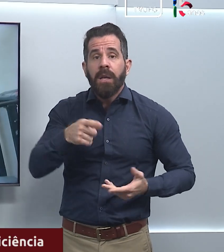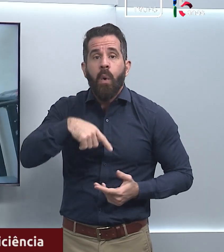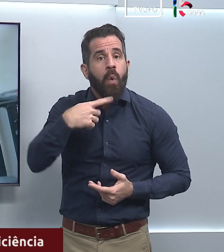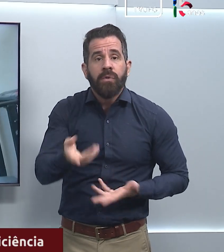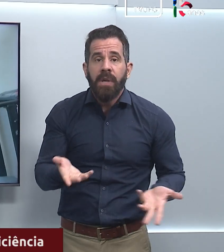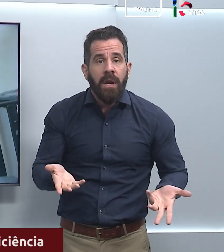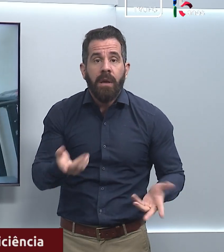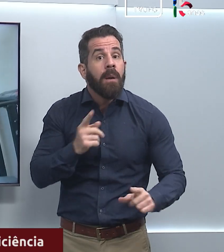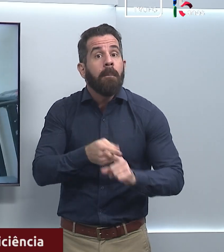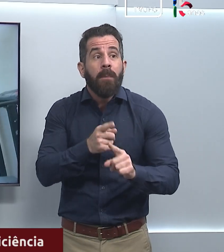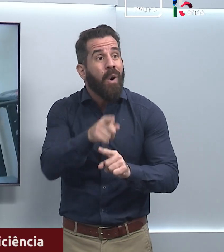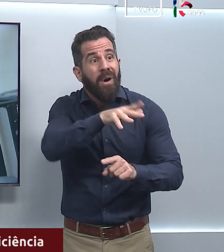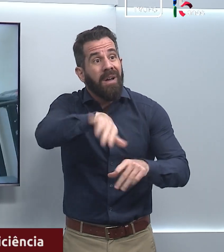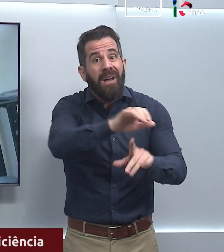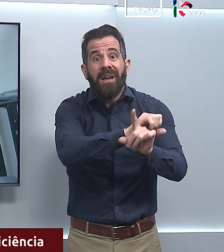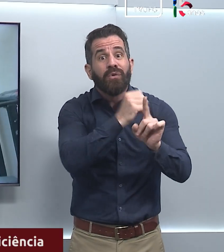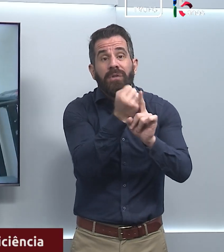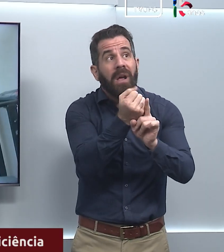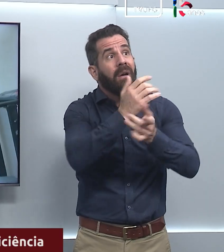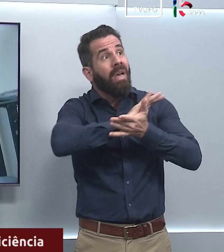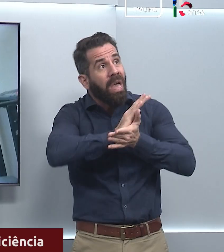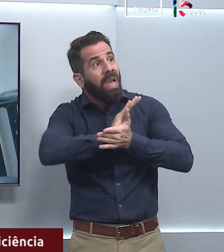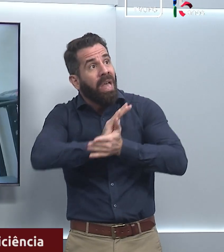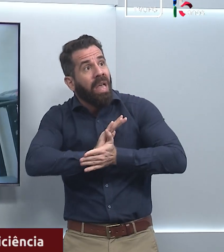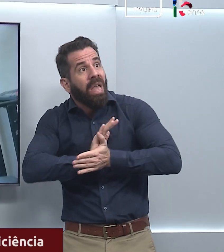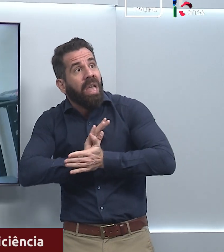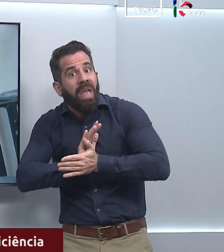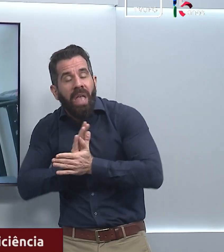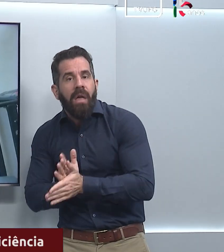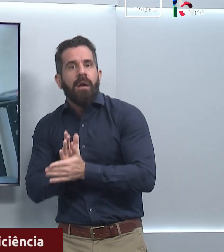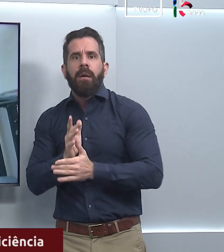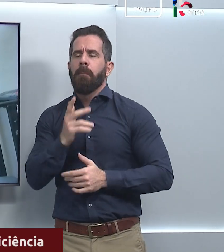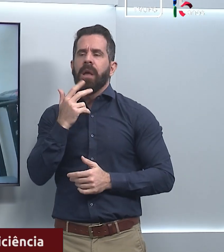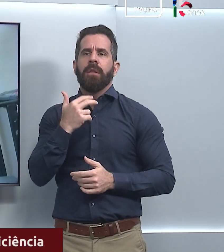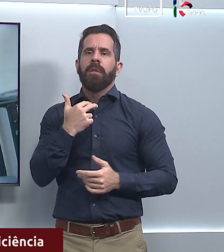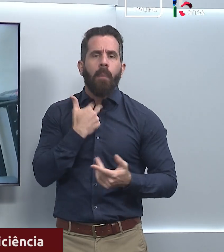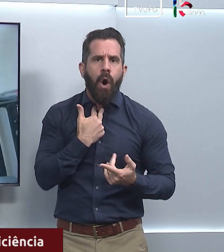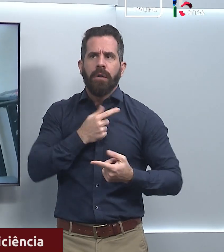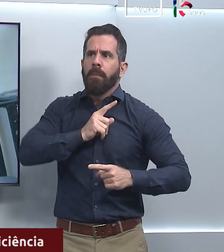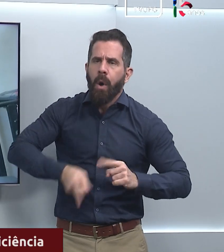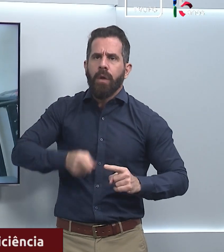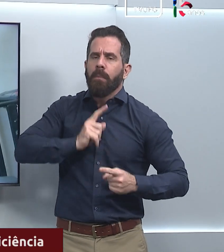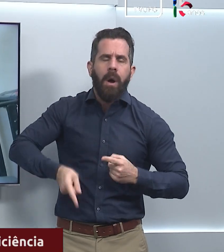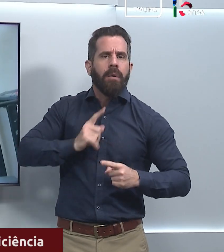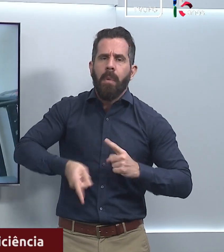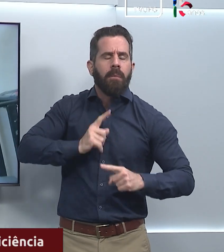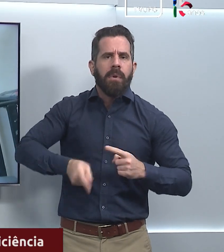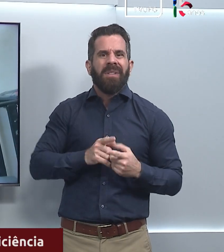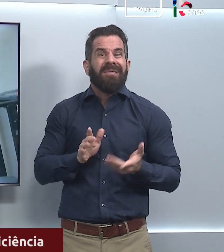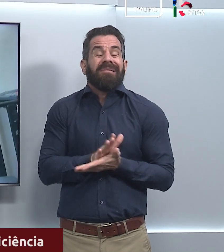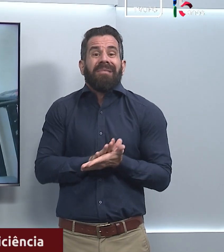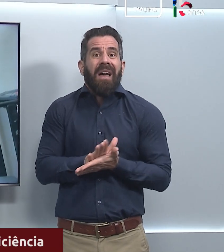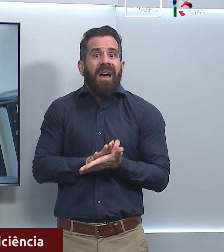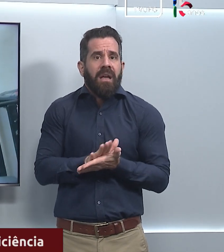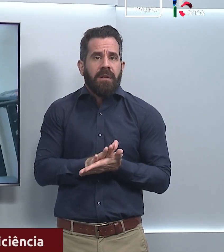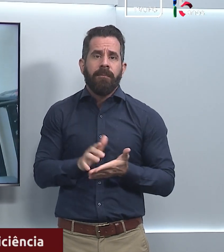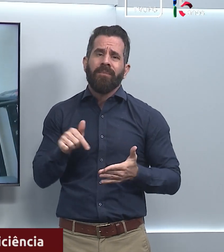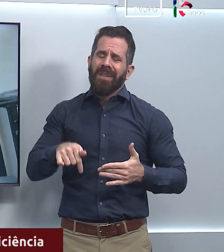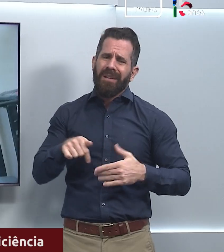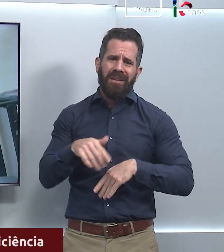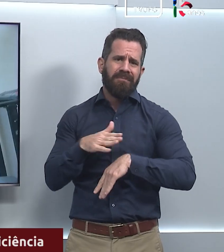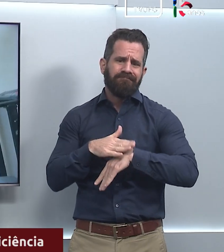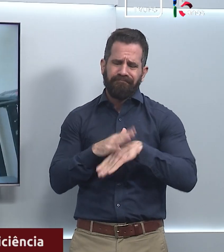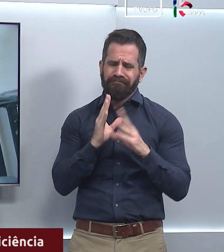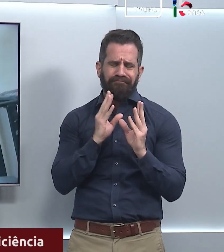nos asfixia por esse preconceito. Nós não podemos nada. E aqui, porque o tempo é curto, eu quero falar